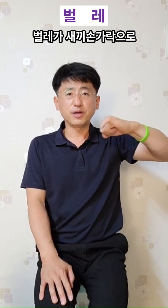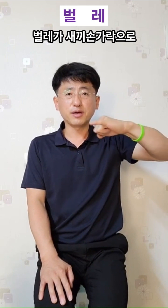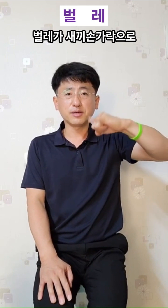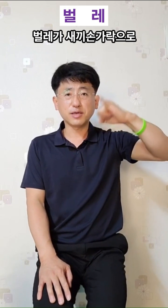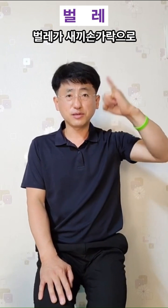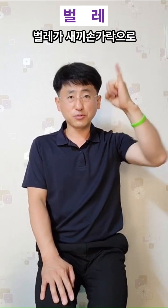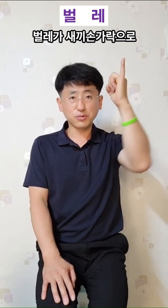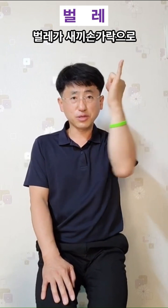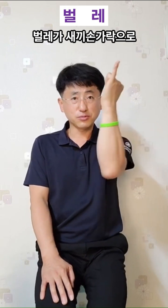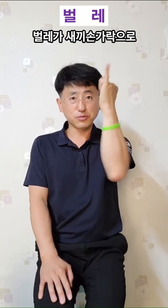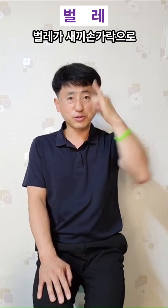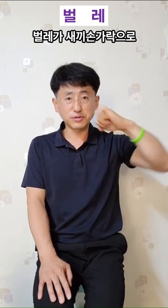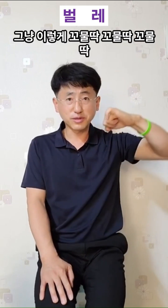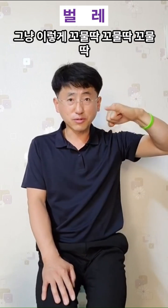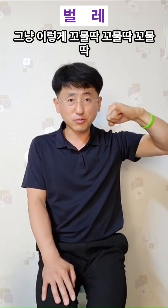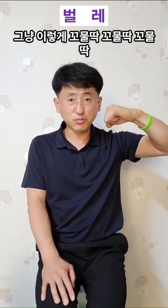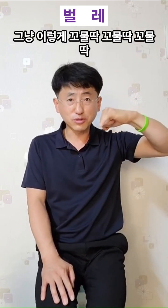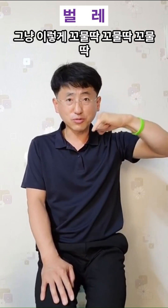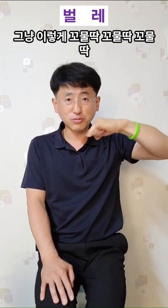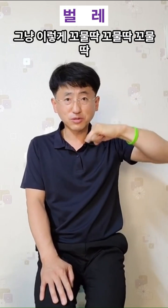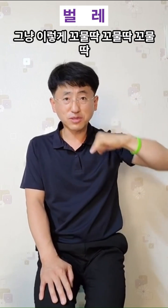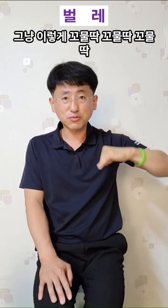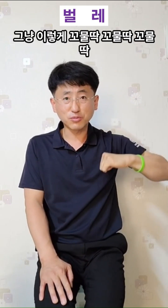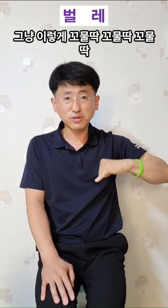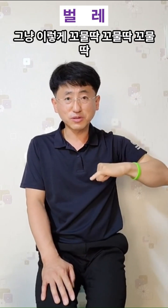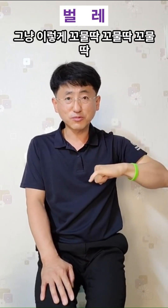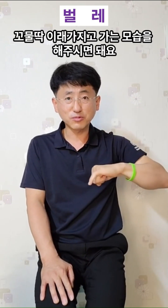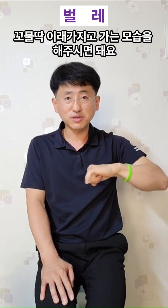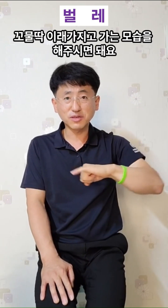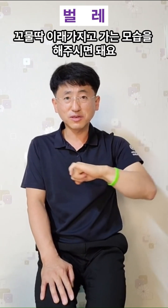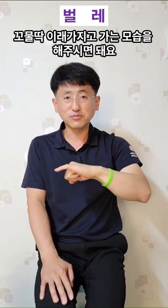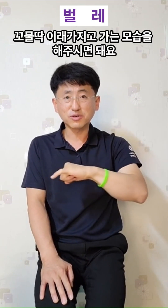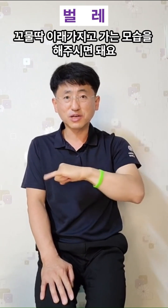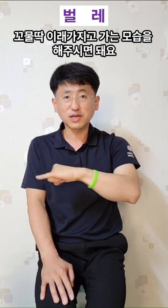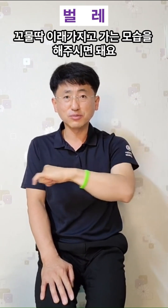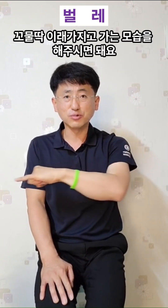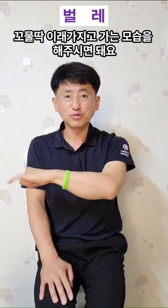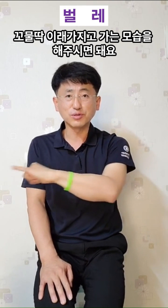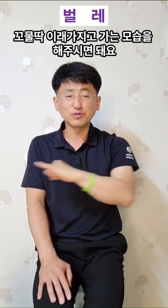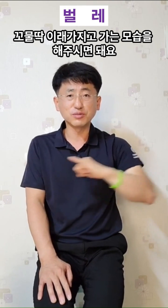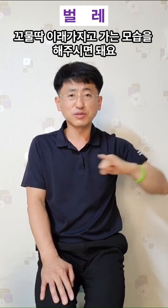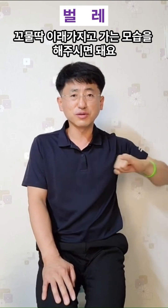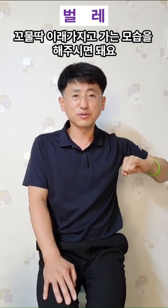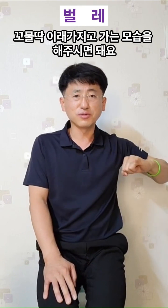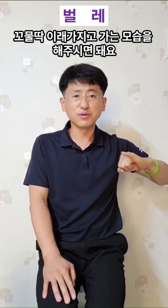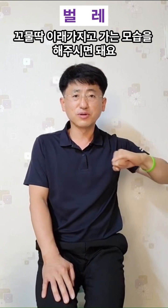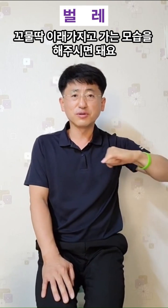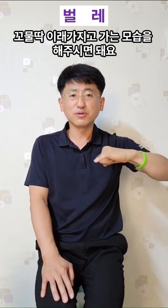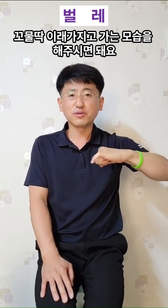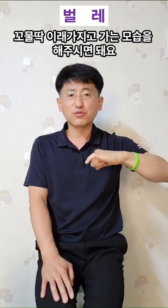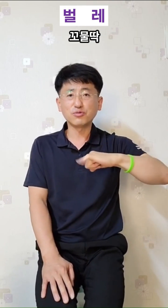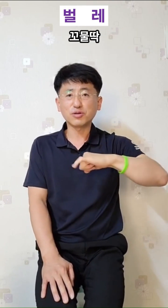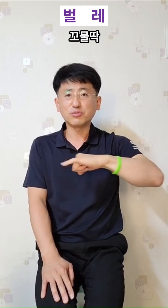벌레가 새끼손가락으로 해요. 그냥 이렇게 꼬물딱 이래가지고 가는 모습을 해주시면 돼요. 꼬물딱.